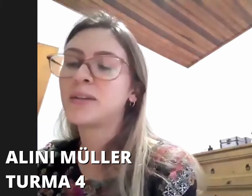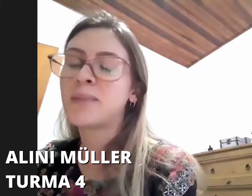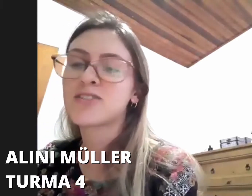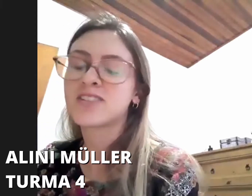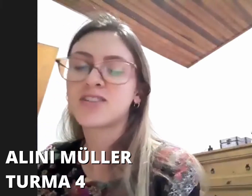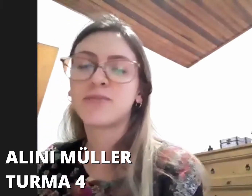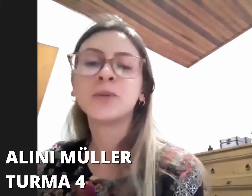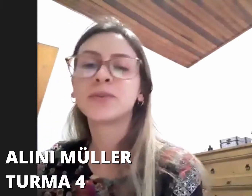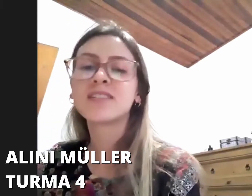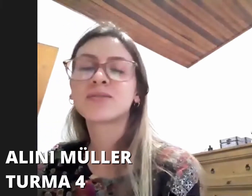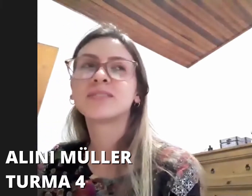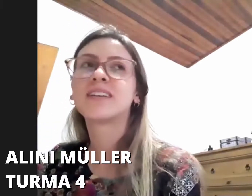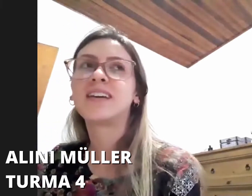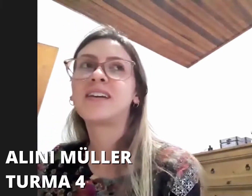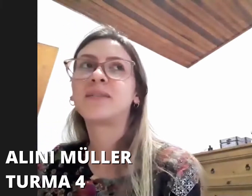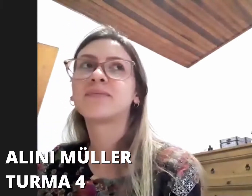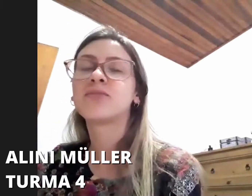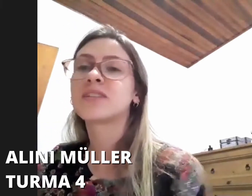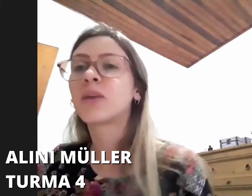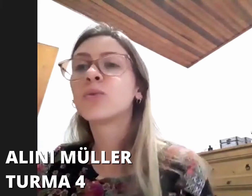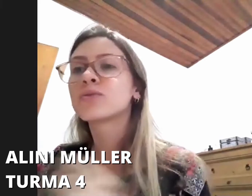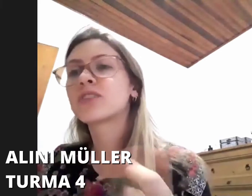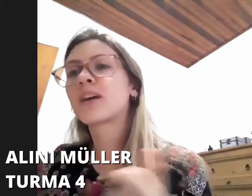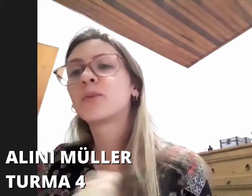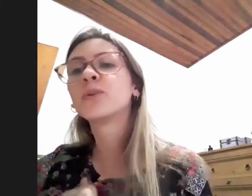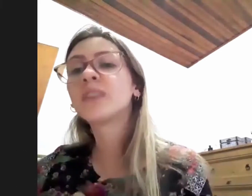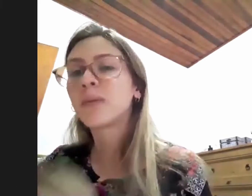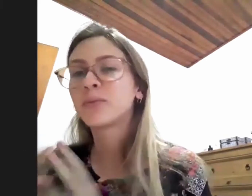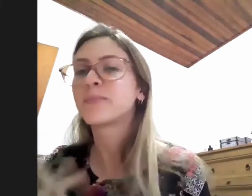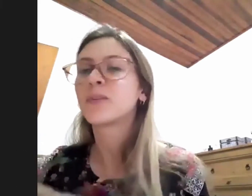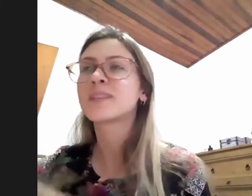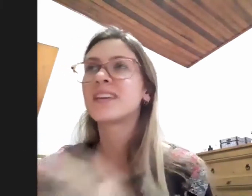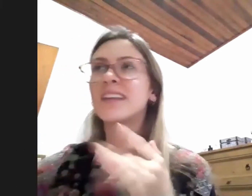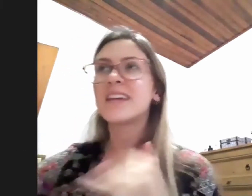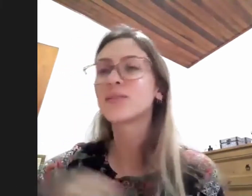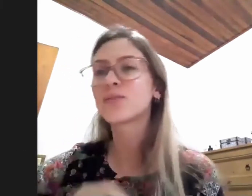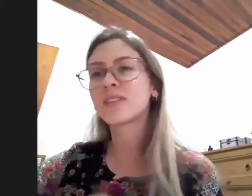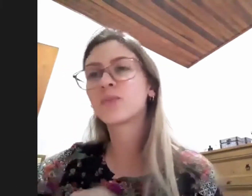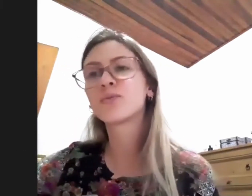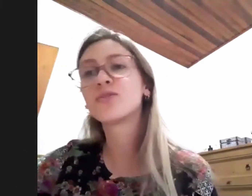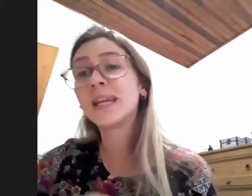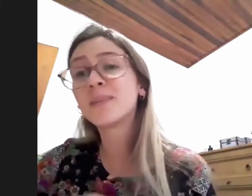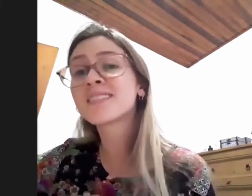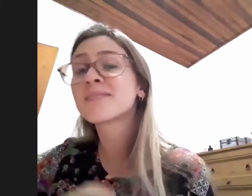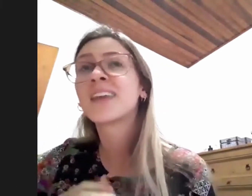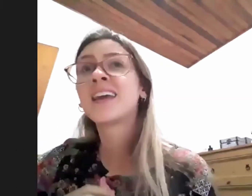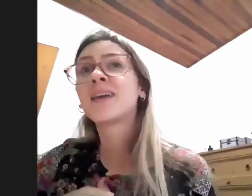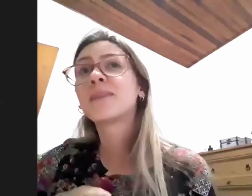acho que você já viu muito isso, de fazer curso já por muito tempo. Então, eu passei 3 anos fazendo curso de Libras, mas